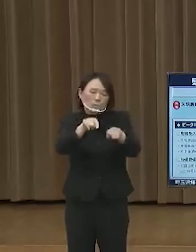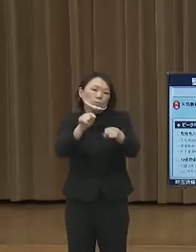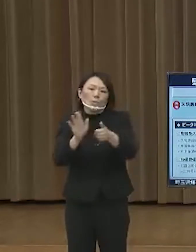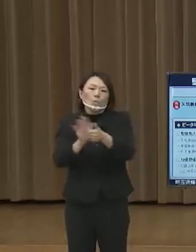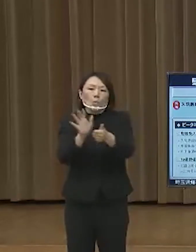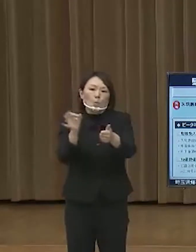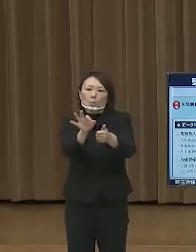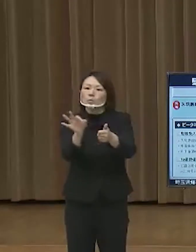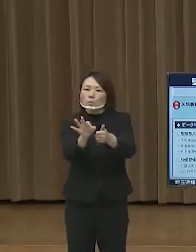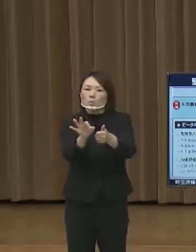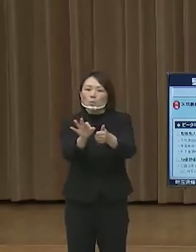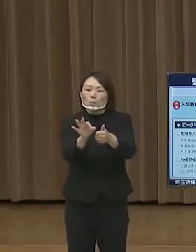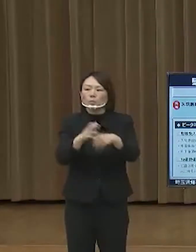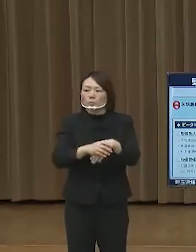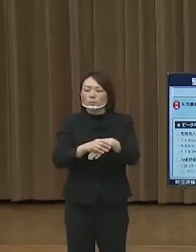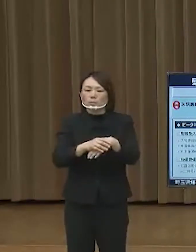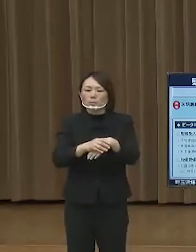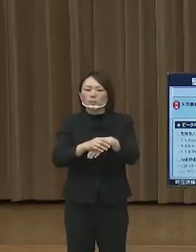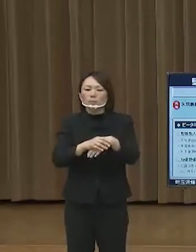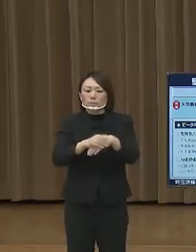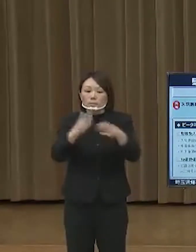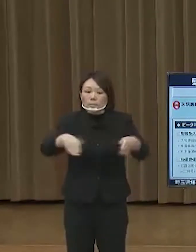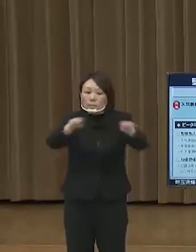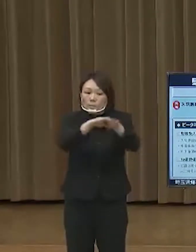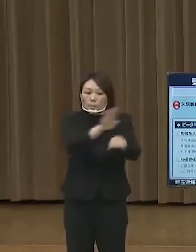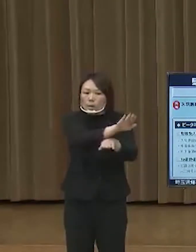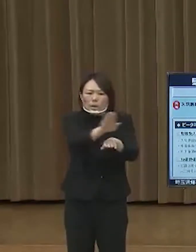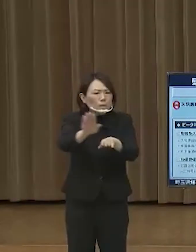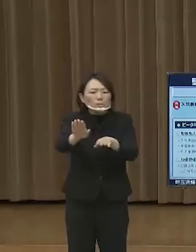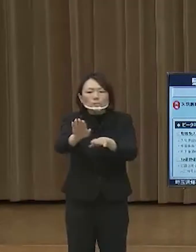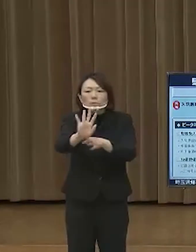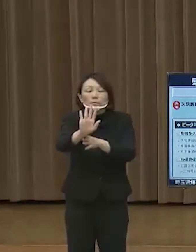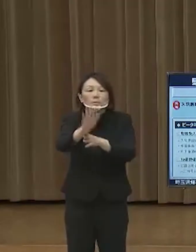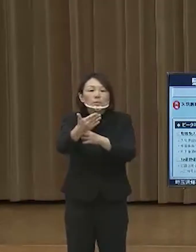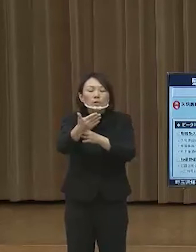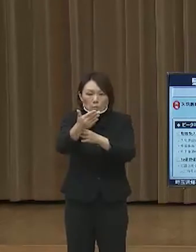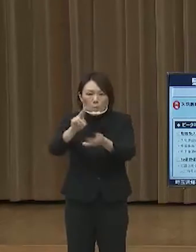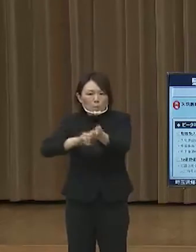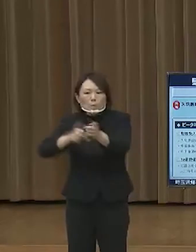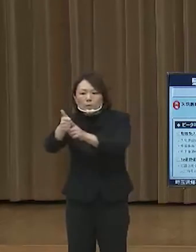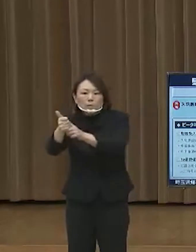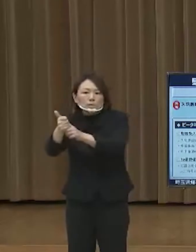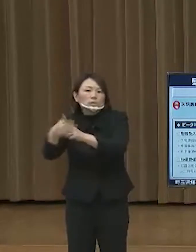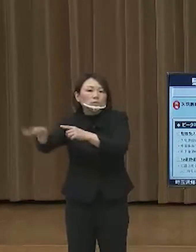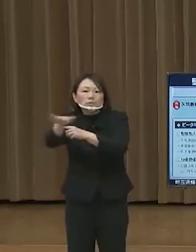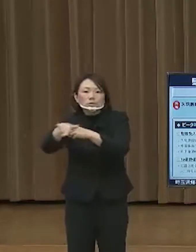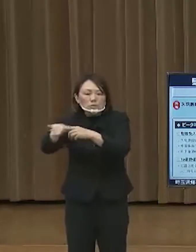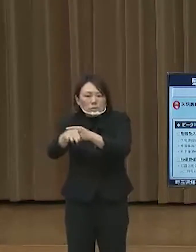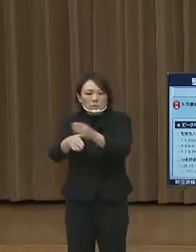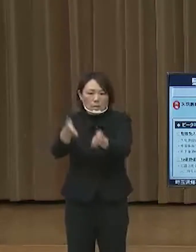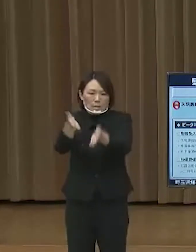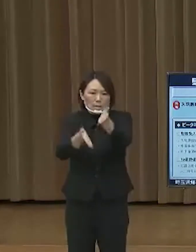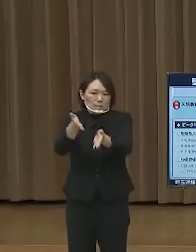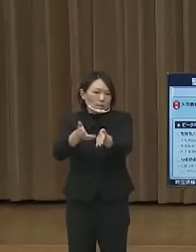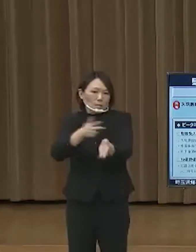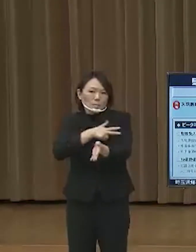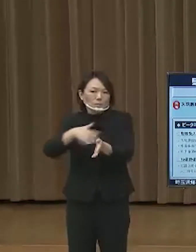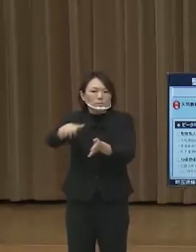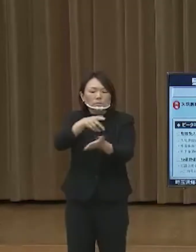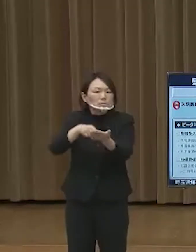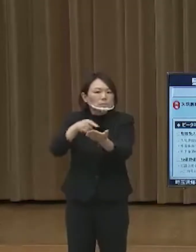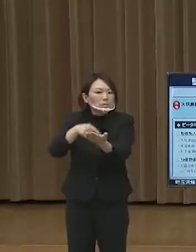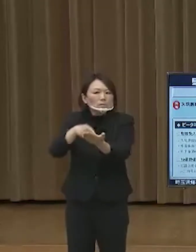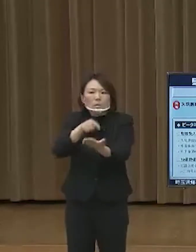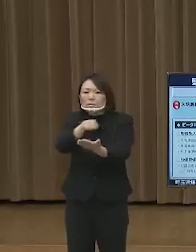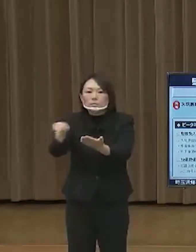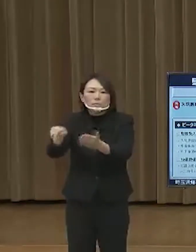局お医者さんや看護師さんを捻出してくれるのはその医療機関だと思うんですけれども、その人